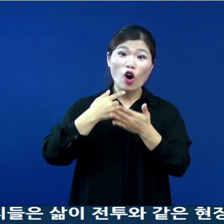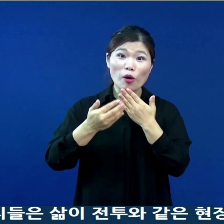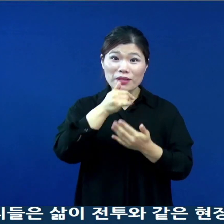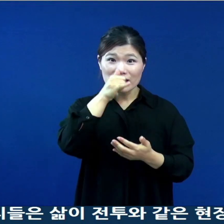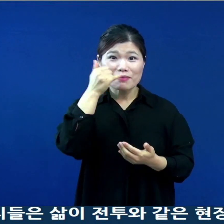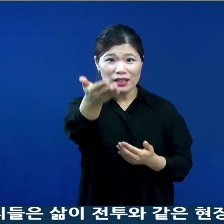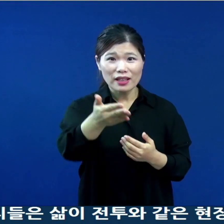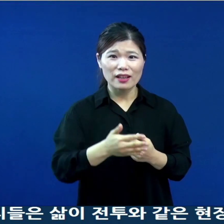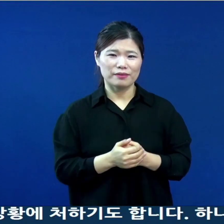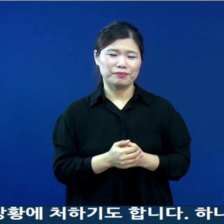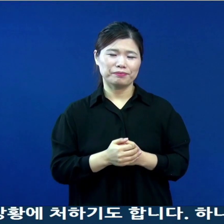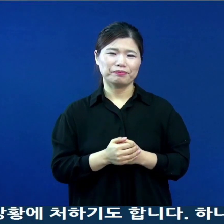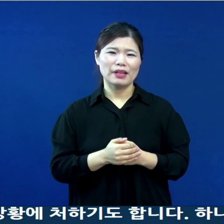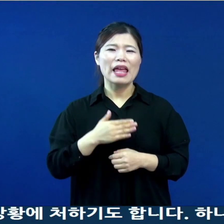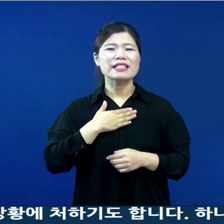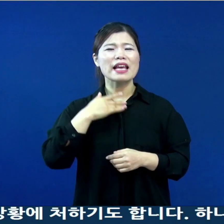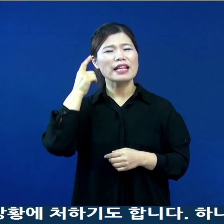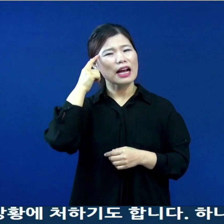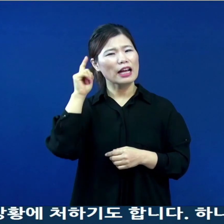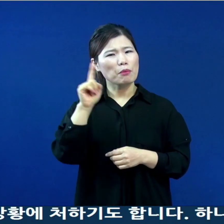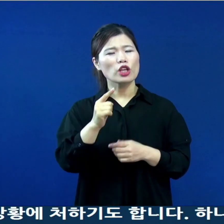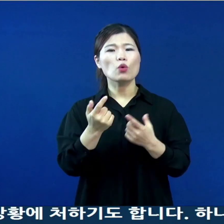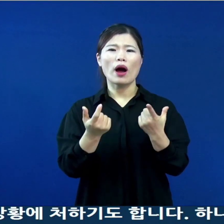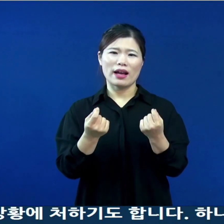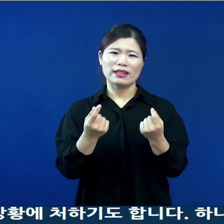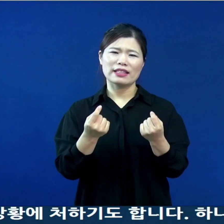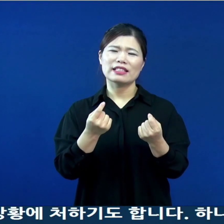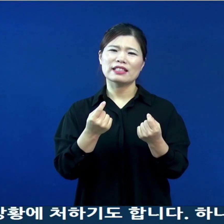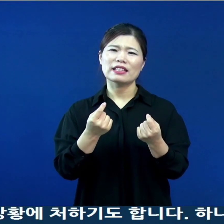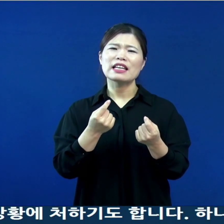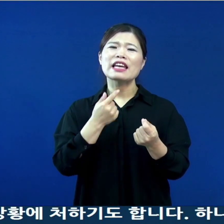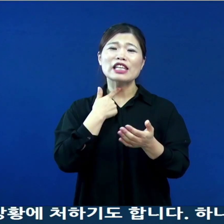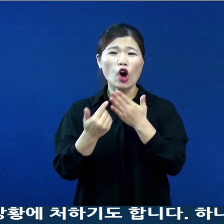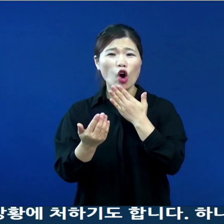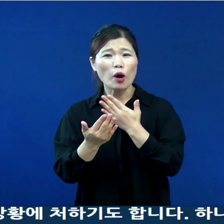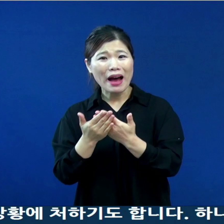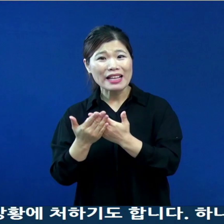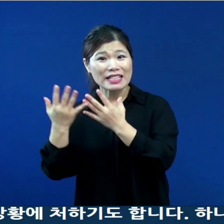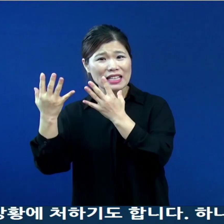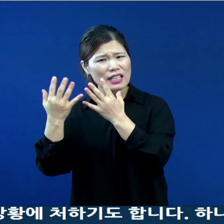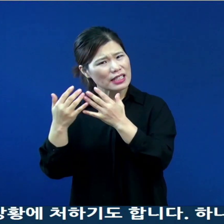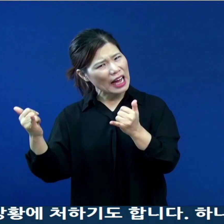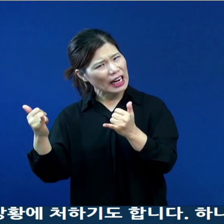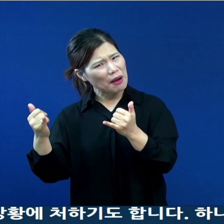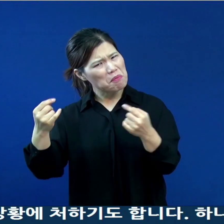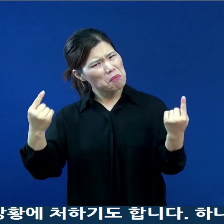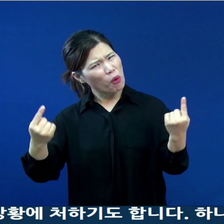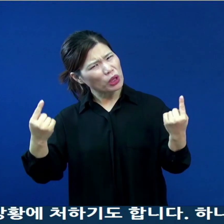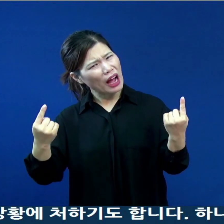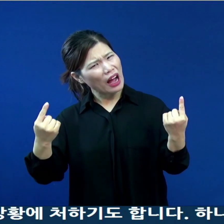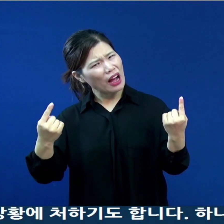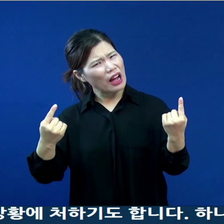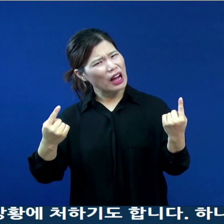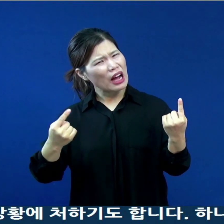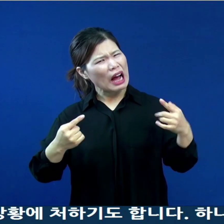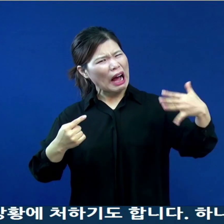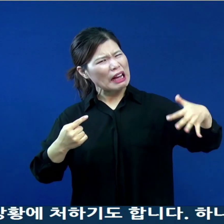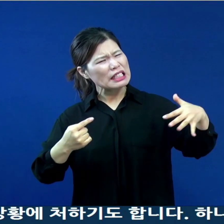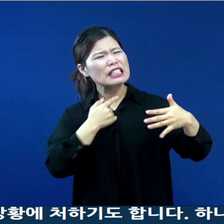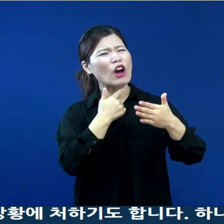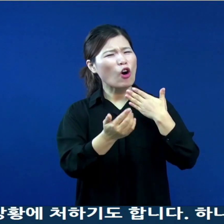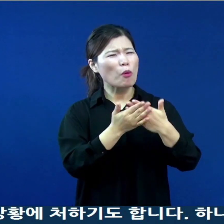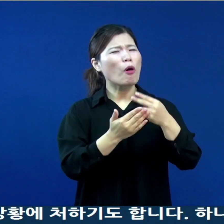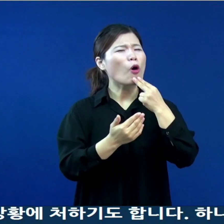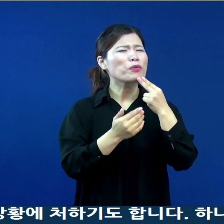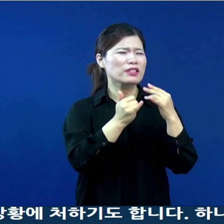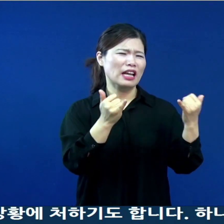저의 생각에는 그런 경험을 하신 분보다 아직 못하신 성도님들이 더 많을 것 같습니다. 왜